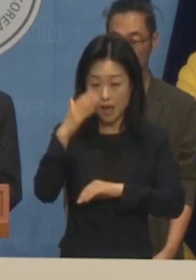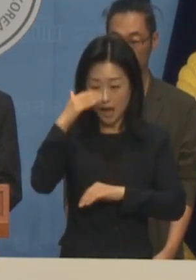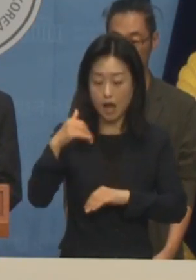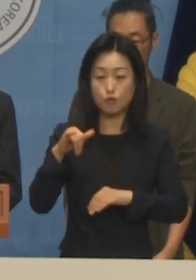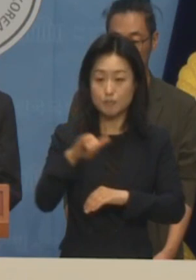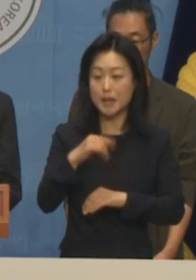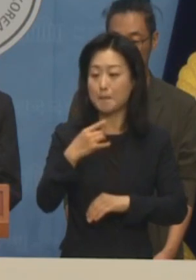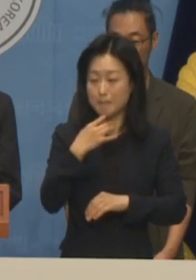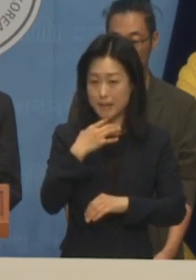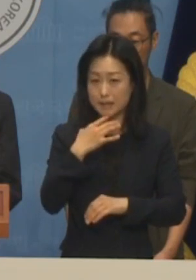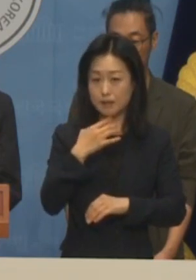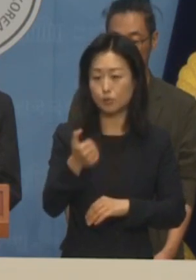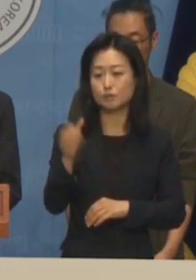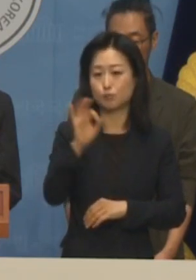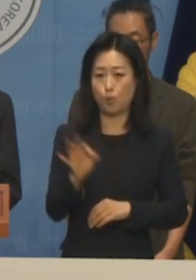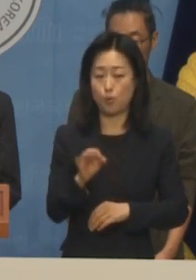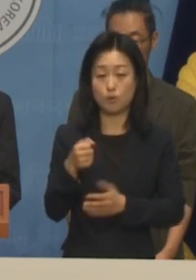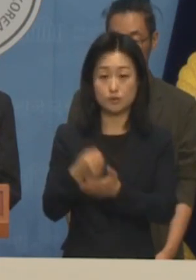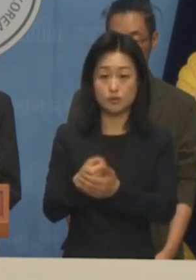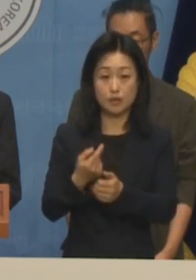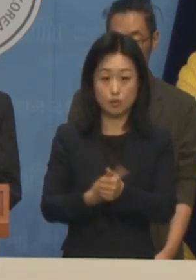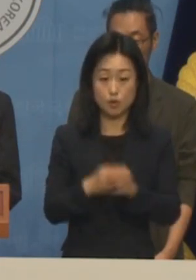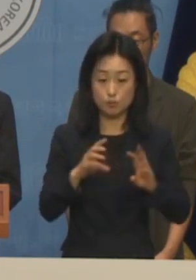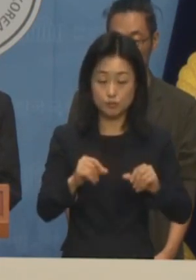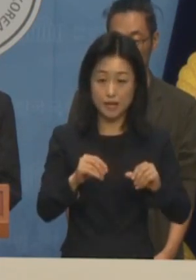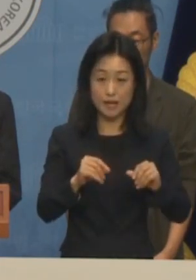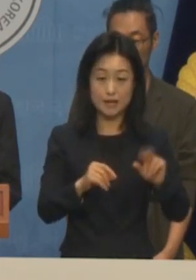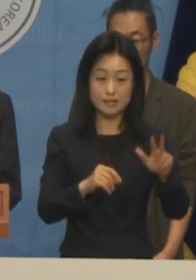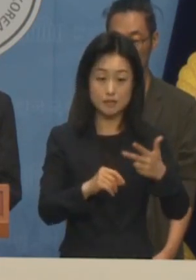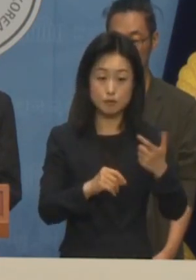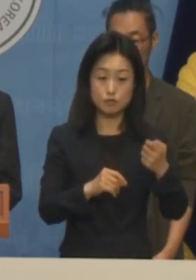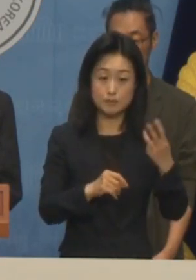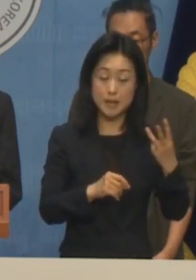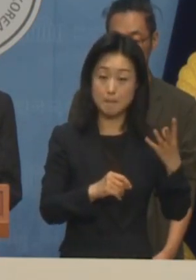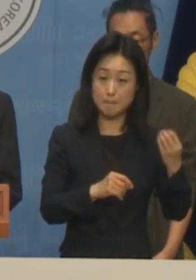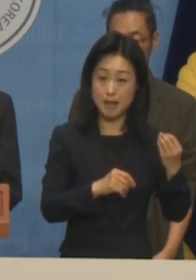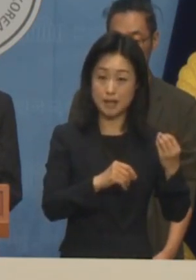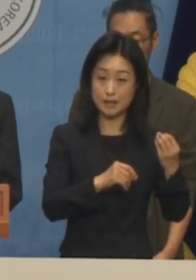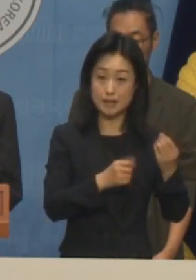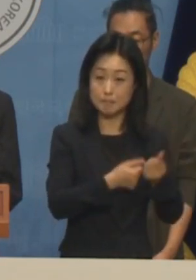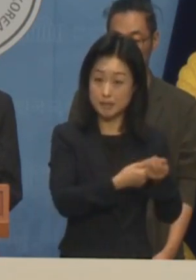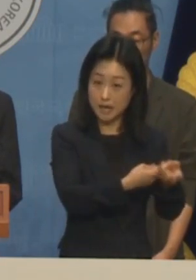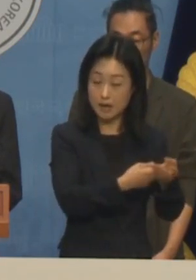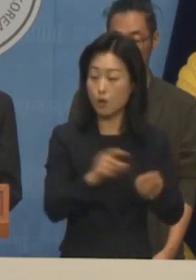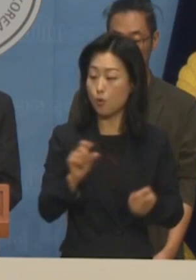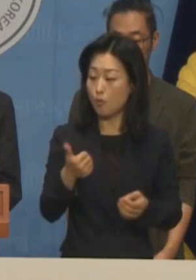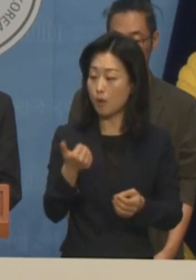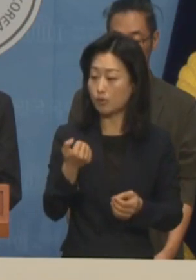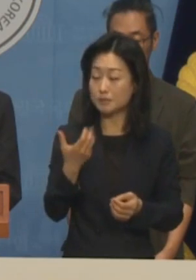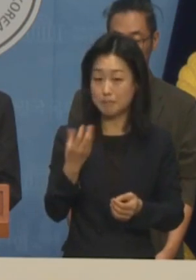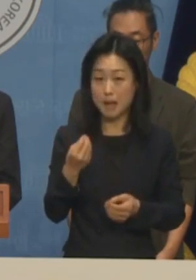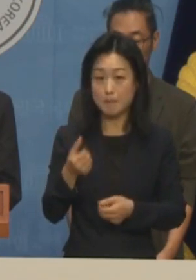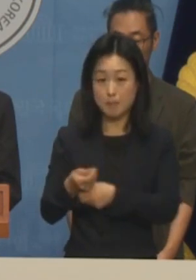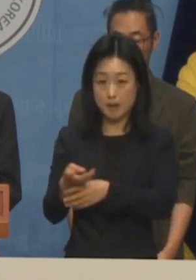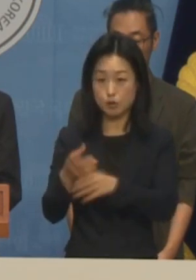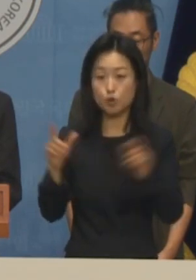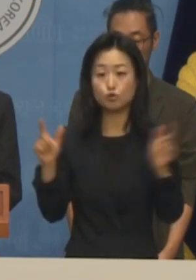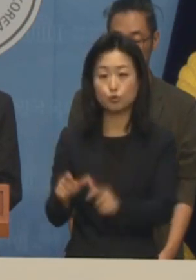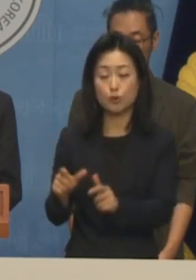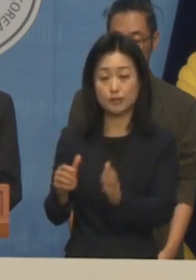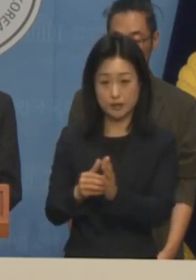50%를 변경했고 부지 면적도 763만 평방미터에서 550만 평방미터로